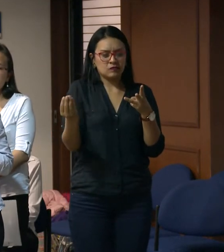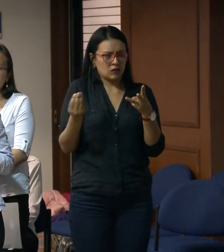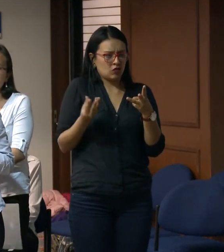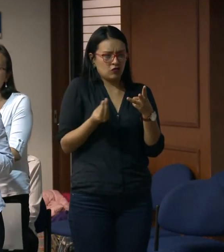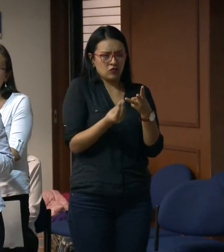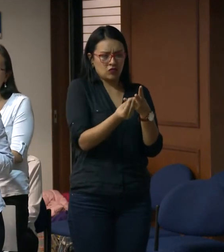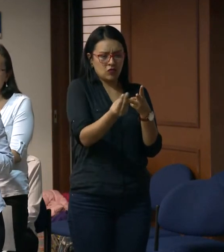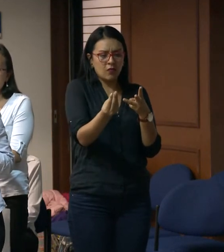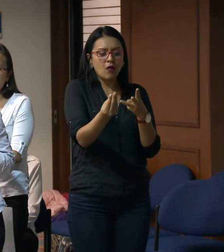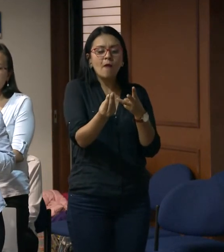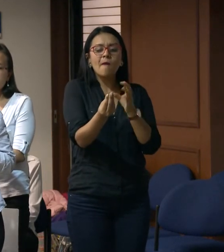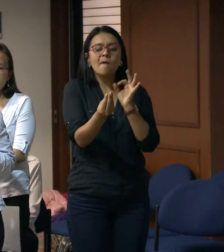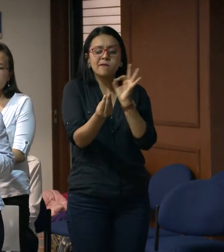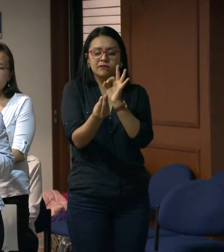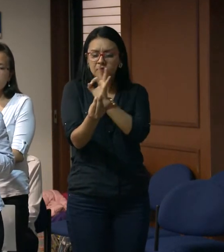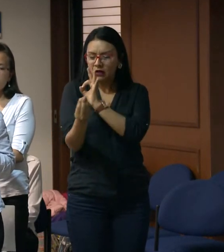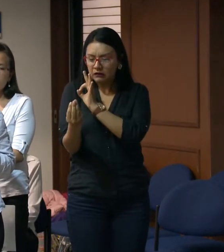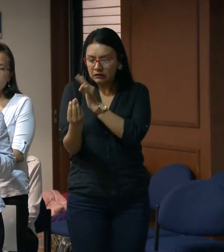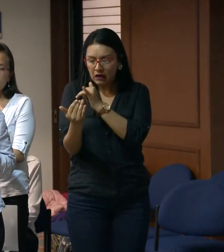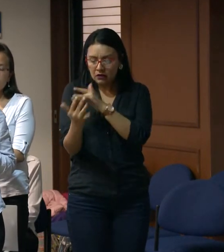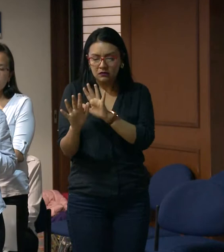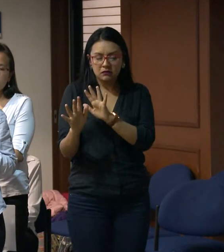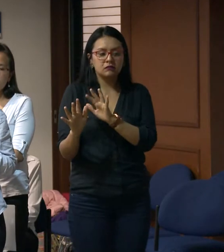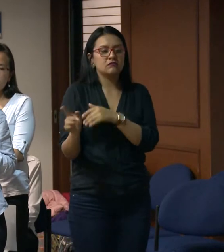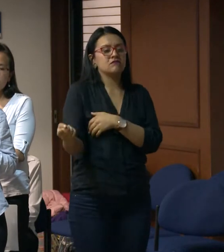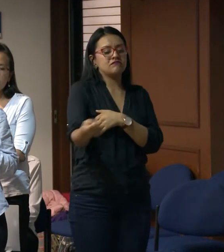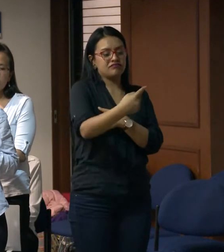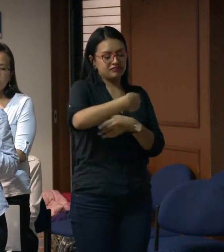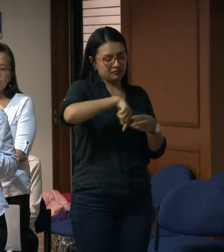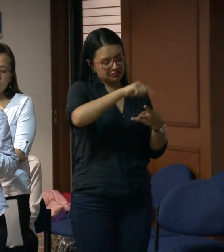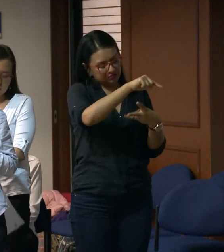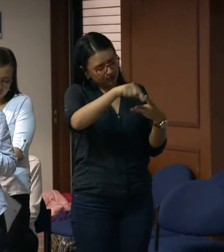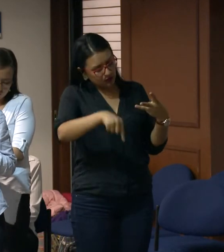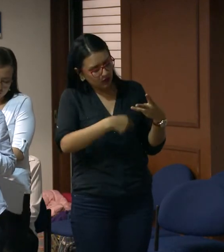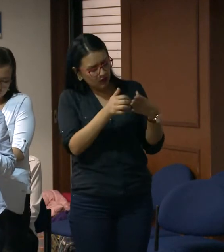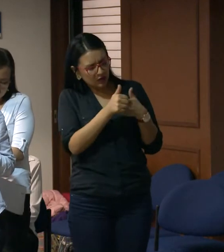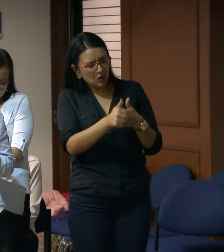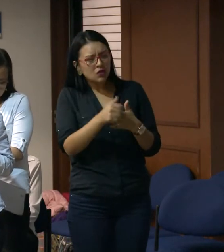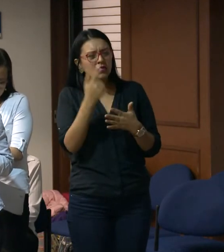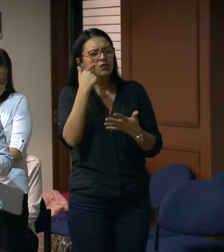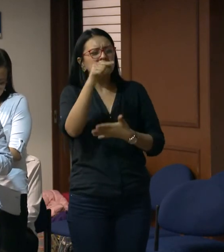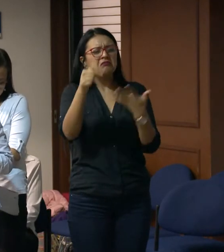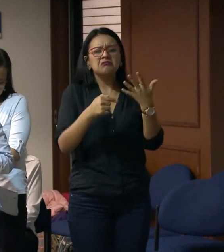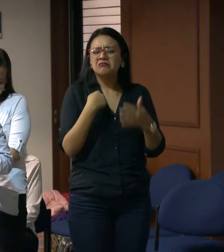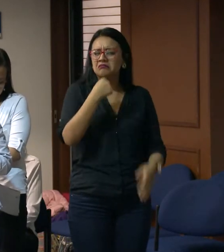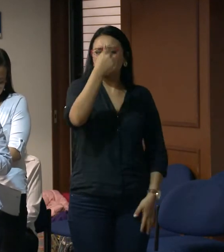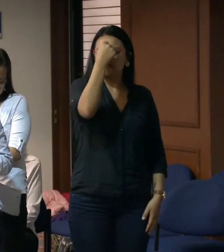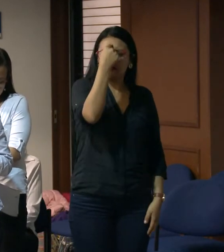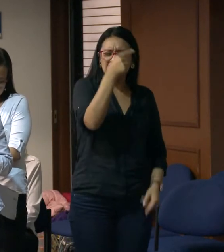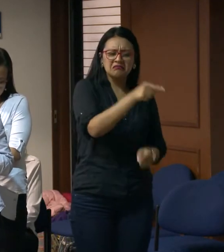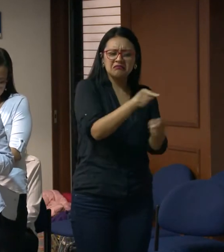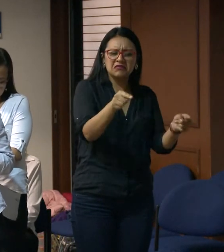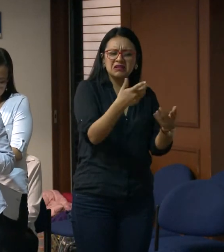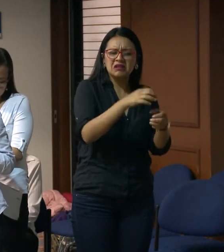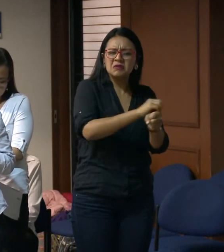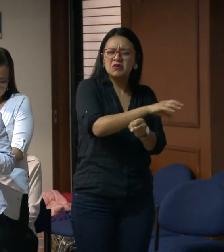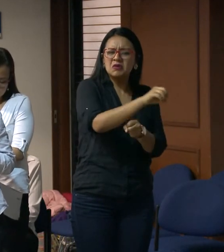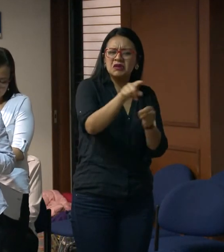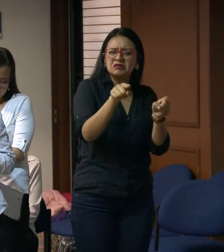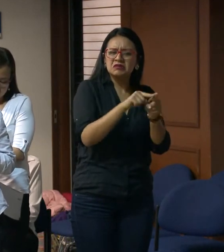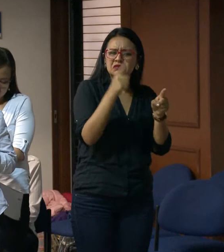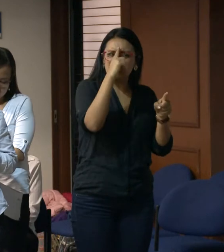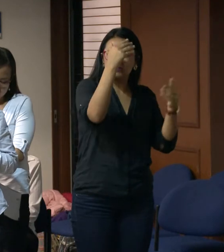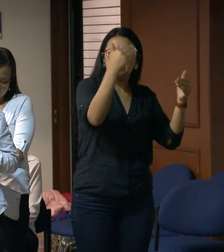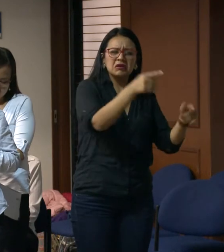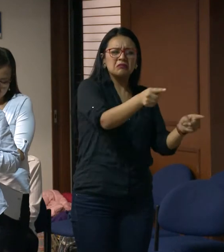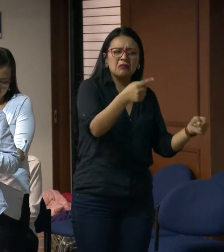de unos grupos focales que se realizaron, tuvimos la posibilidad de conocer cuáles eran esas concepciones que ellos tenían acerca de la población con